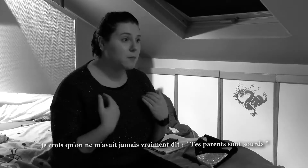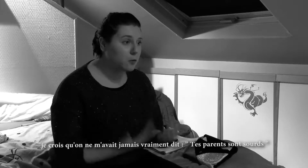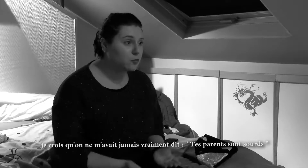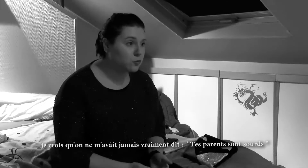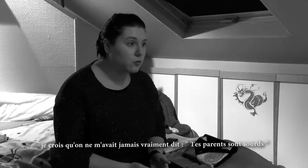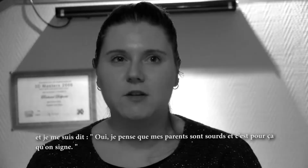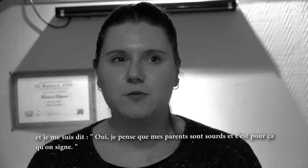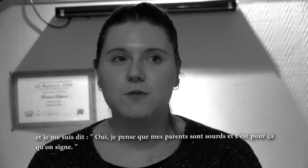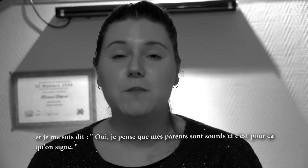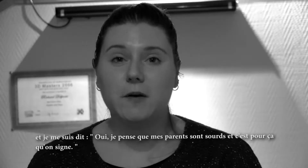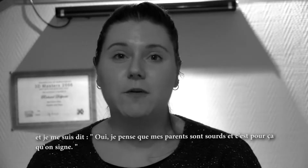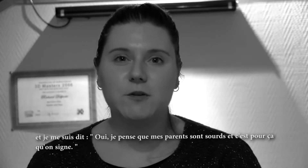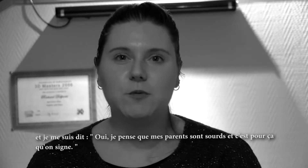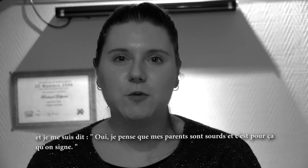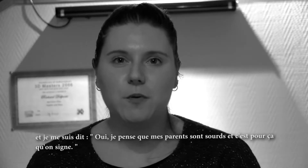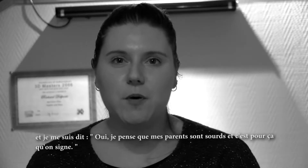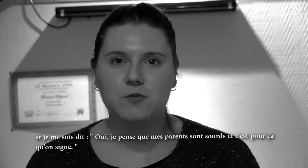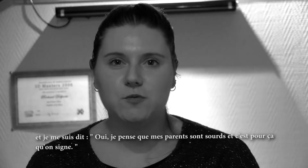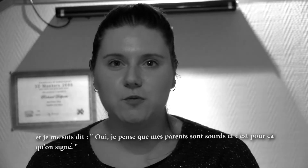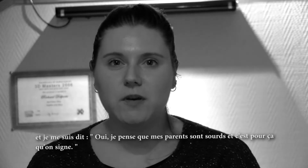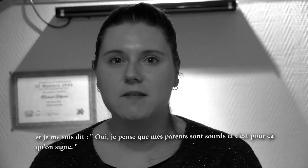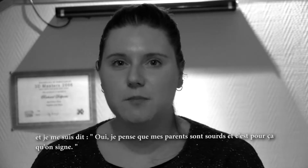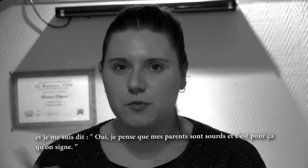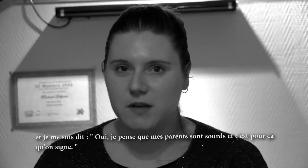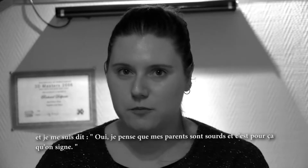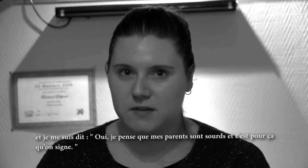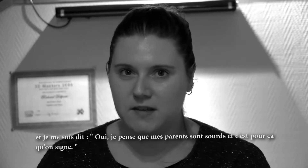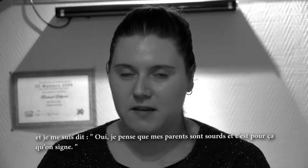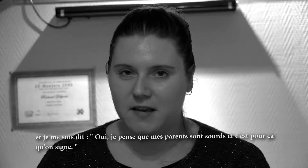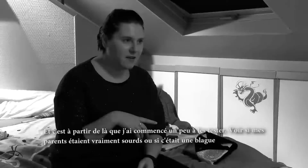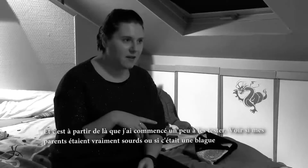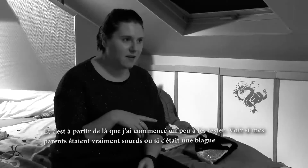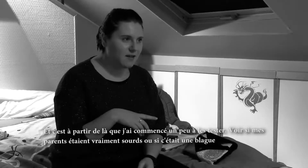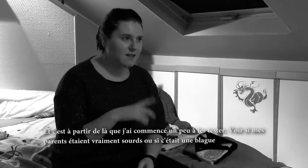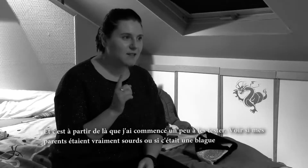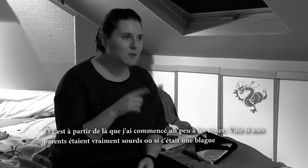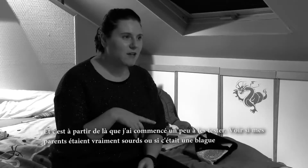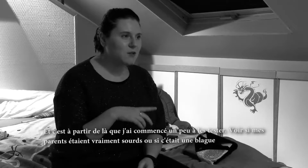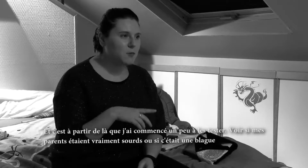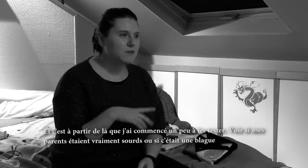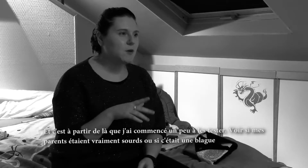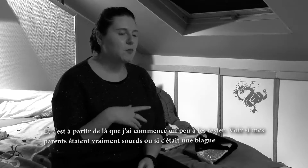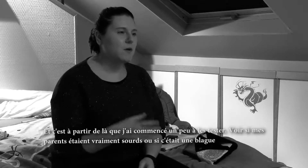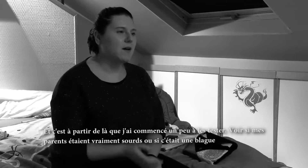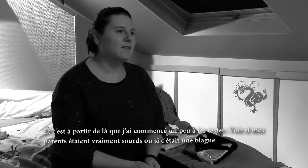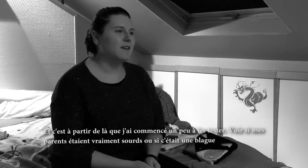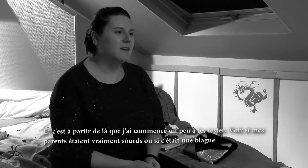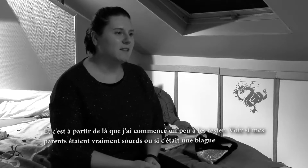tes parents sont sourds et je me suis dit bah ouais je pense que mes parents sont sourds et c'est pour ça qu'on signe. Et c'est de là que j'ai commencé un peu à à les